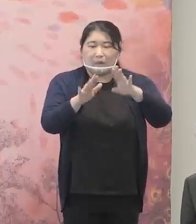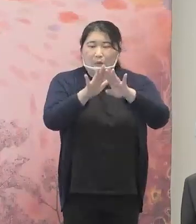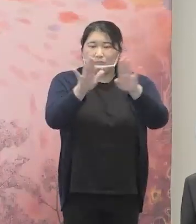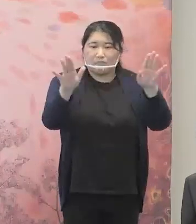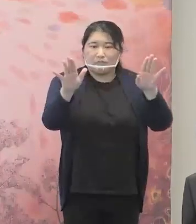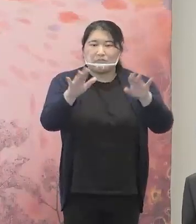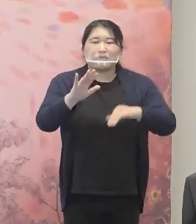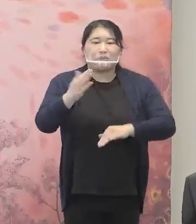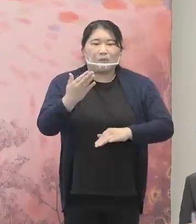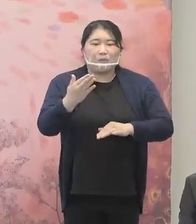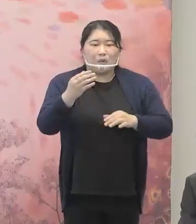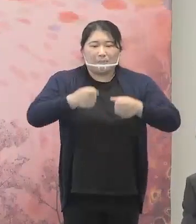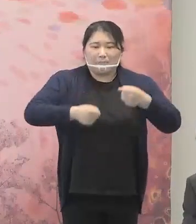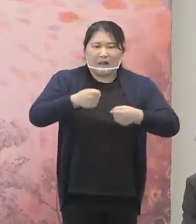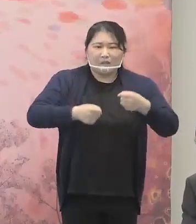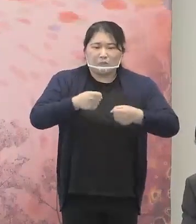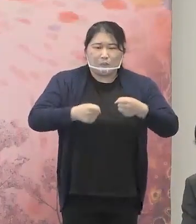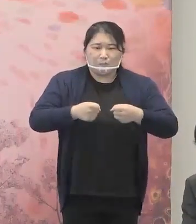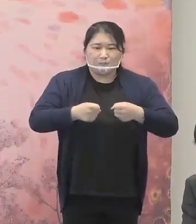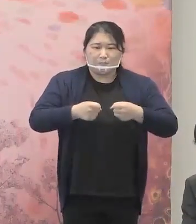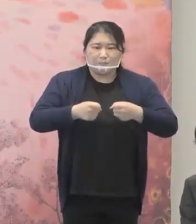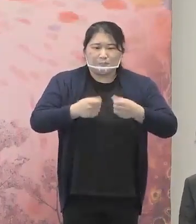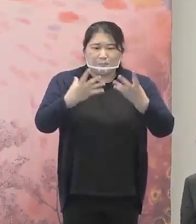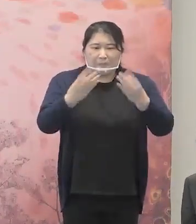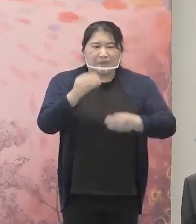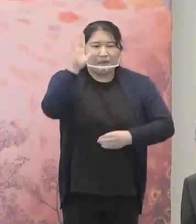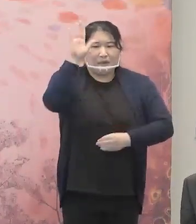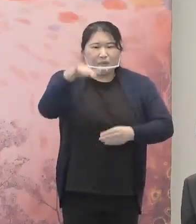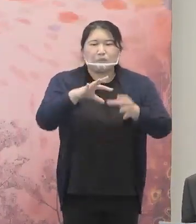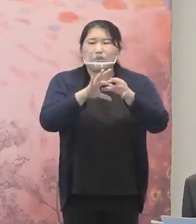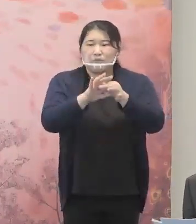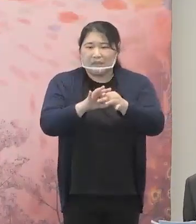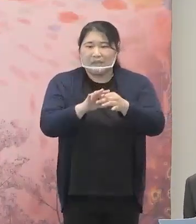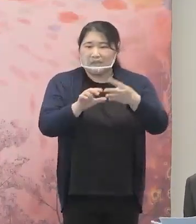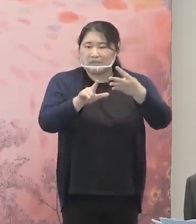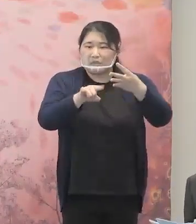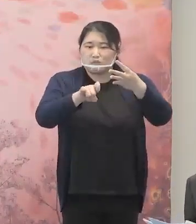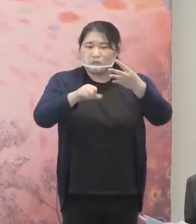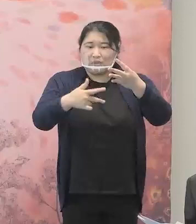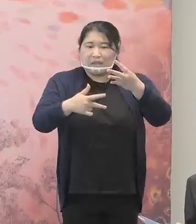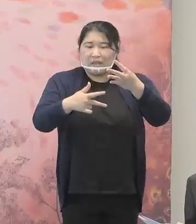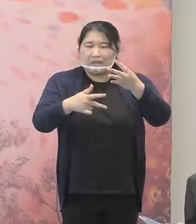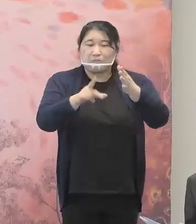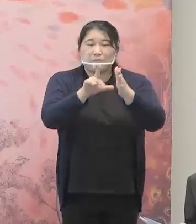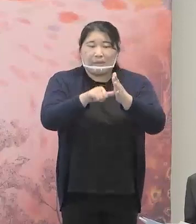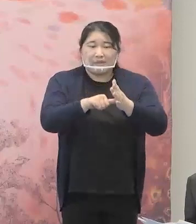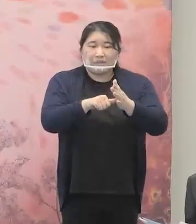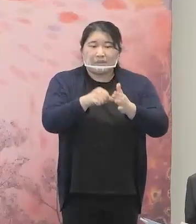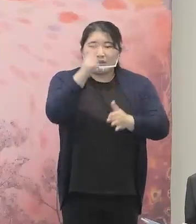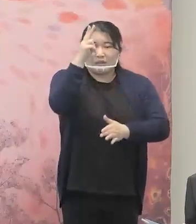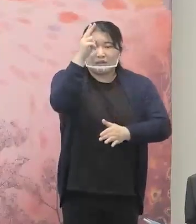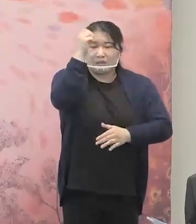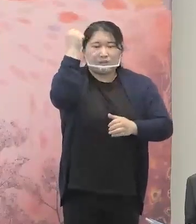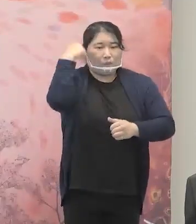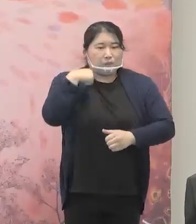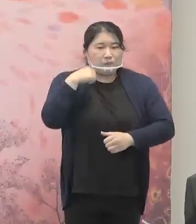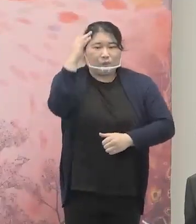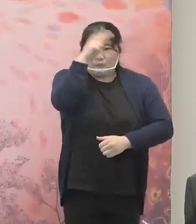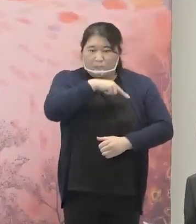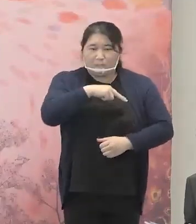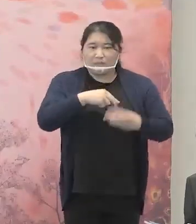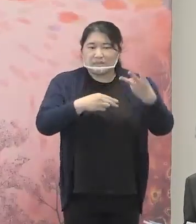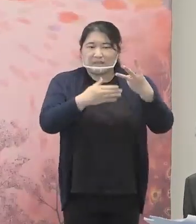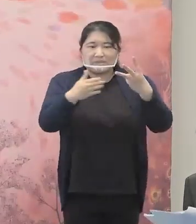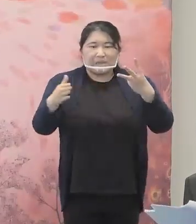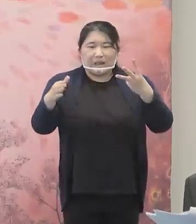が、桜マラソン開催後ですので初日は15時から18時までという形で、まあ、連続して開催をする形